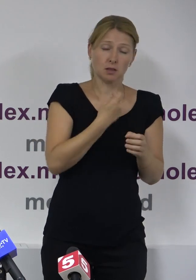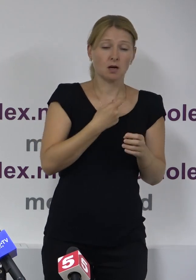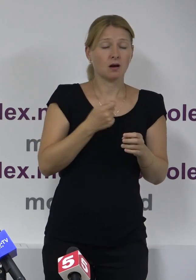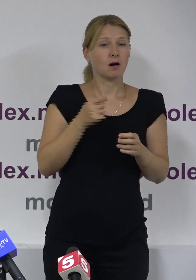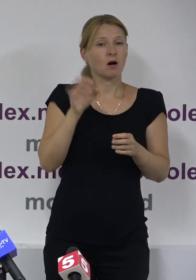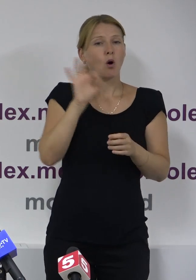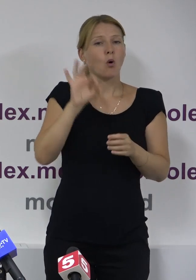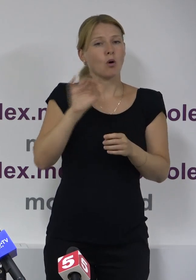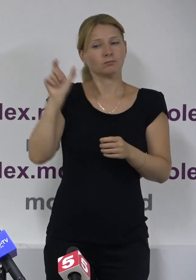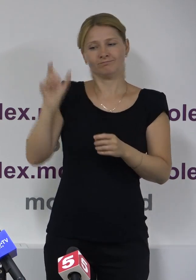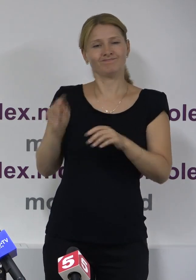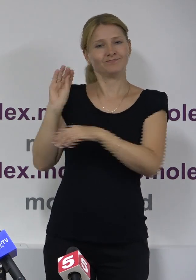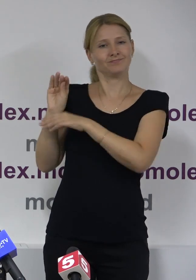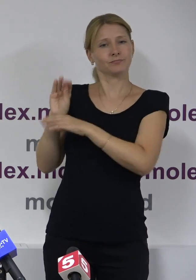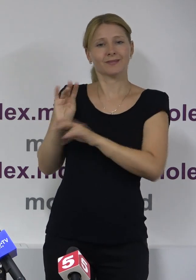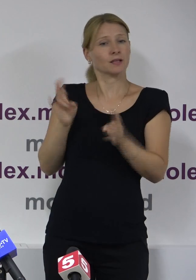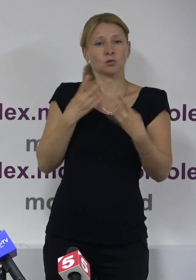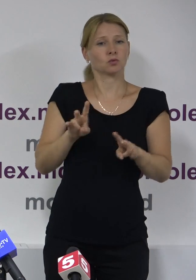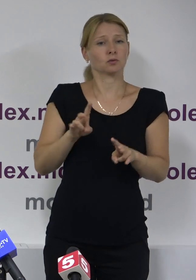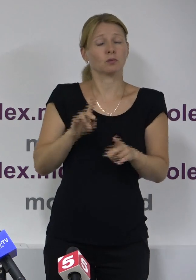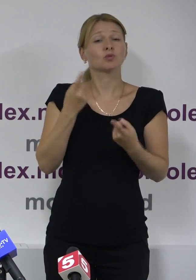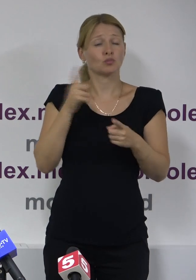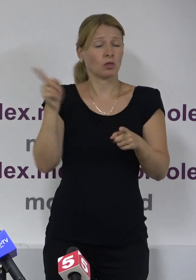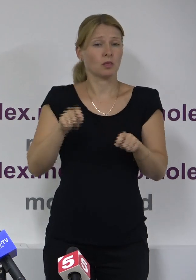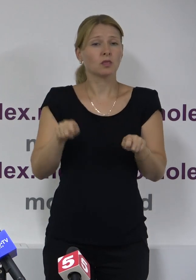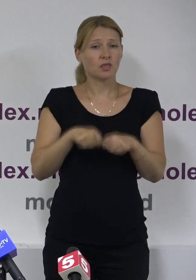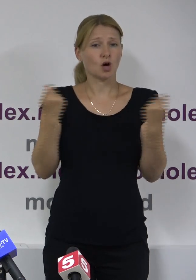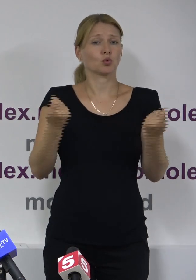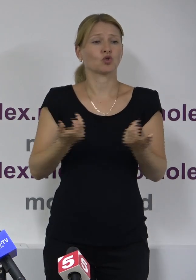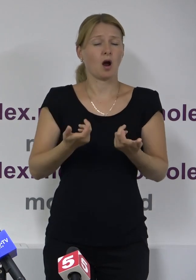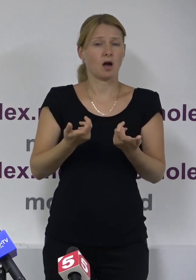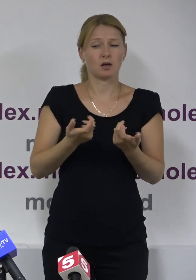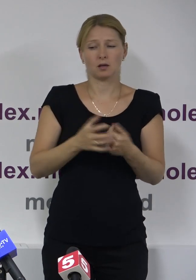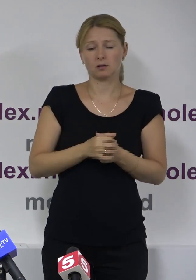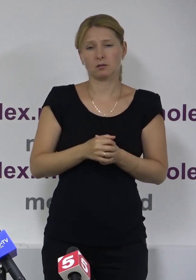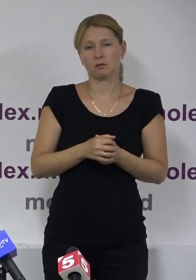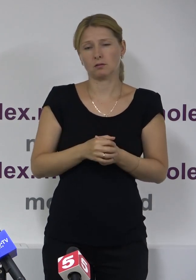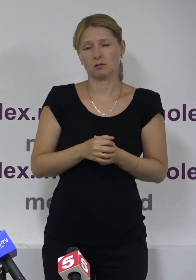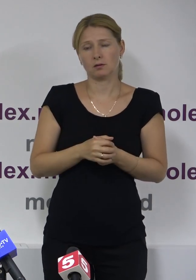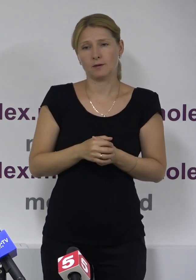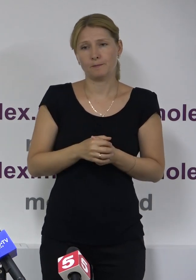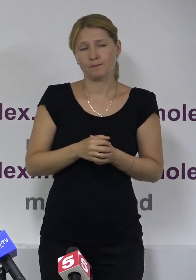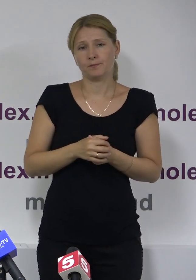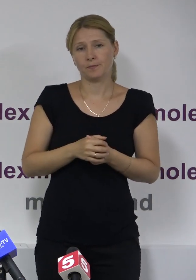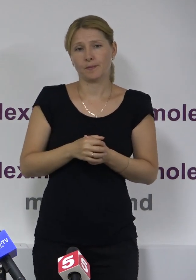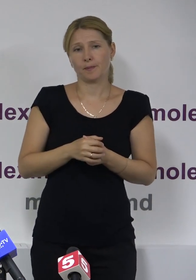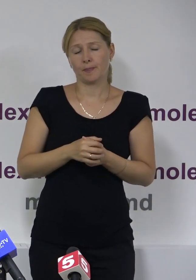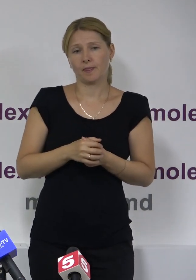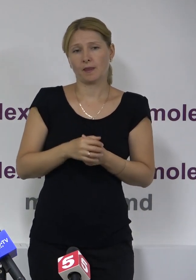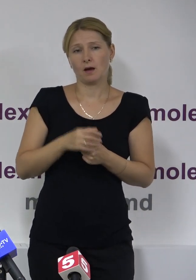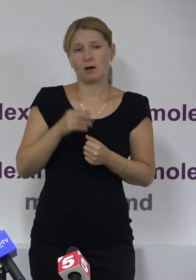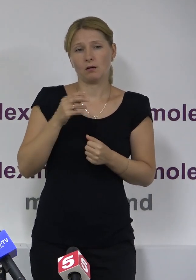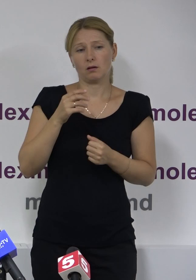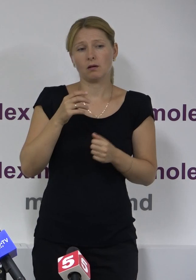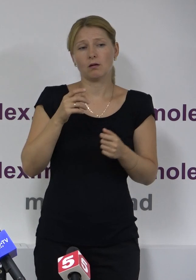lucru încalcă acele principii prin care, sau care ne vorbesc despre necesitatea